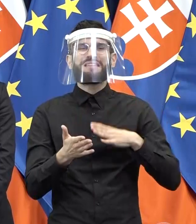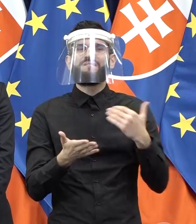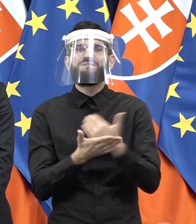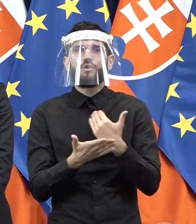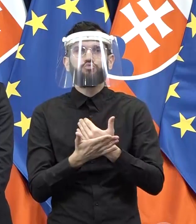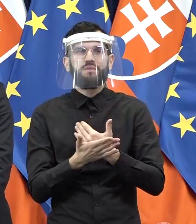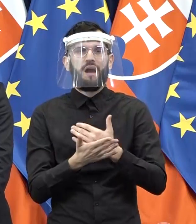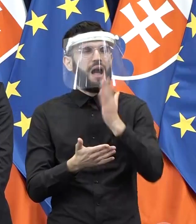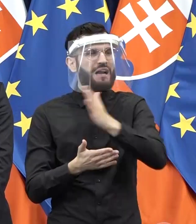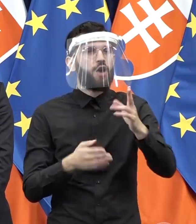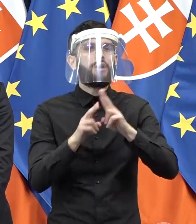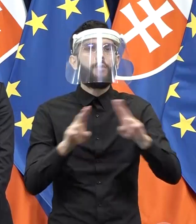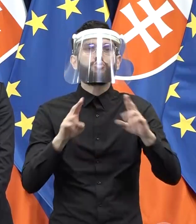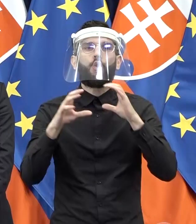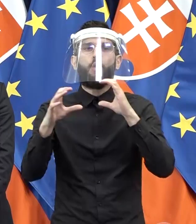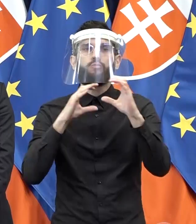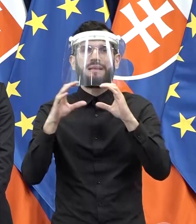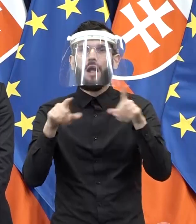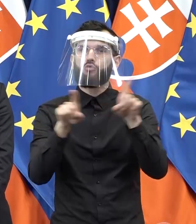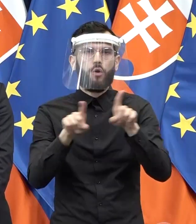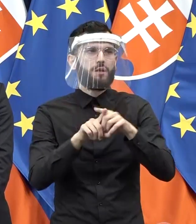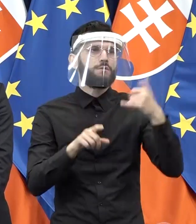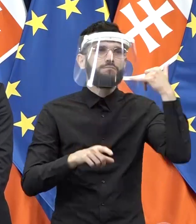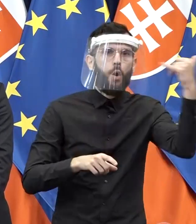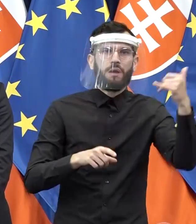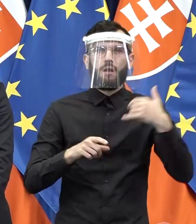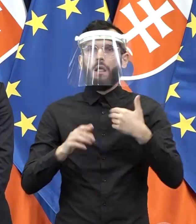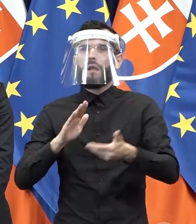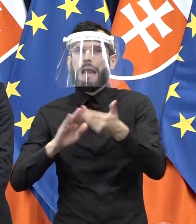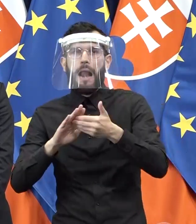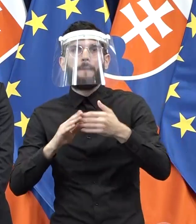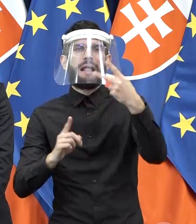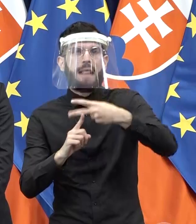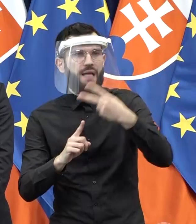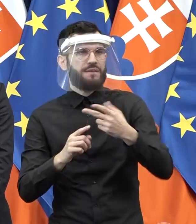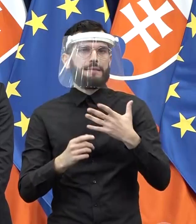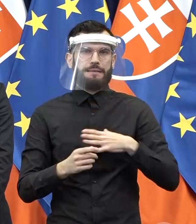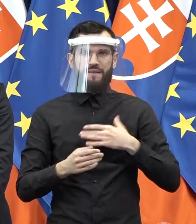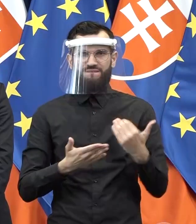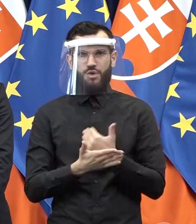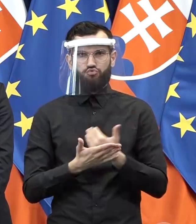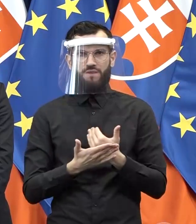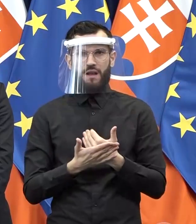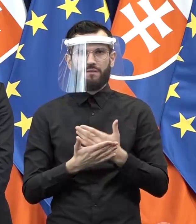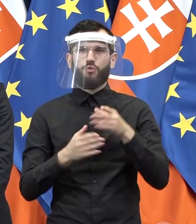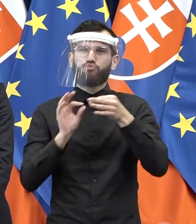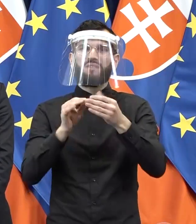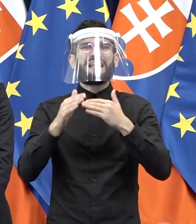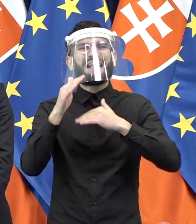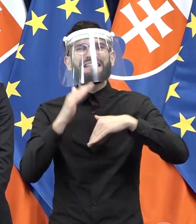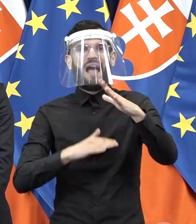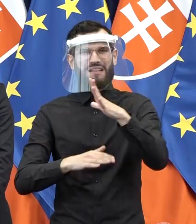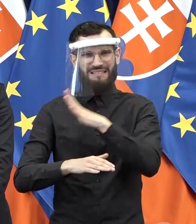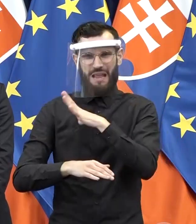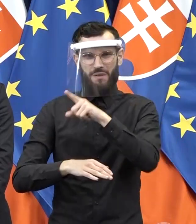každý jeden možný komunikačný kanál, aby informácie sa dostali k všetkým ľuďom, najmä tým, ktorí sú najviac ohrození